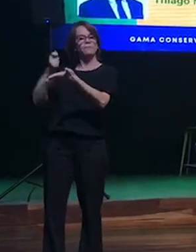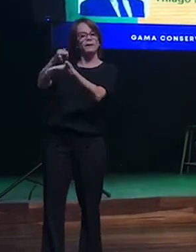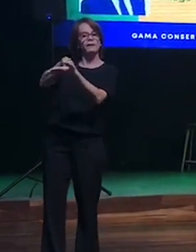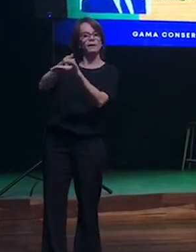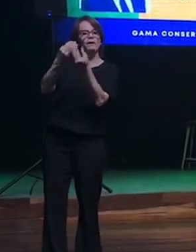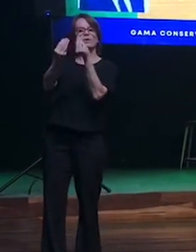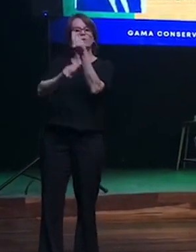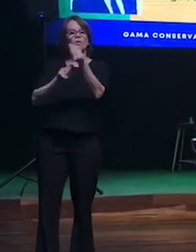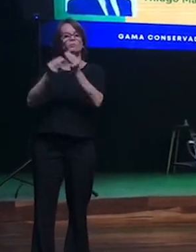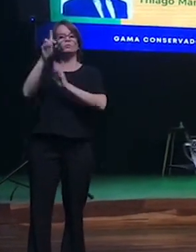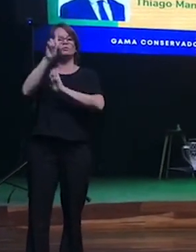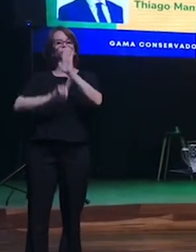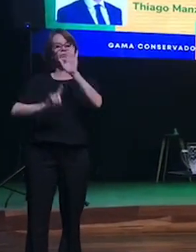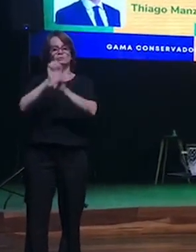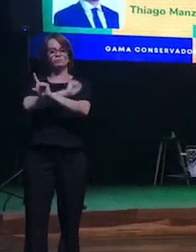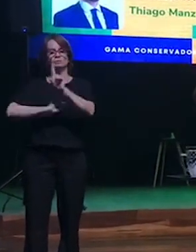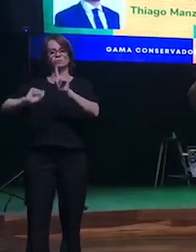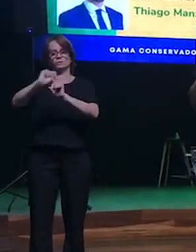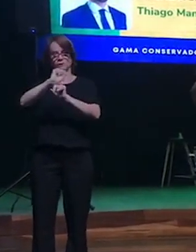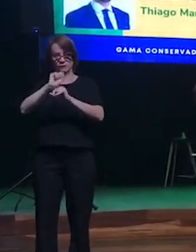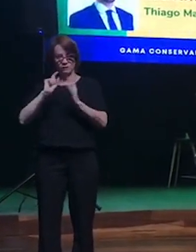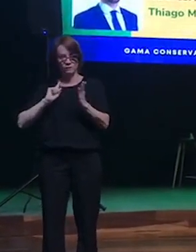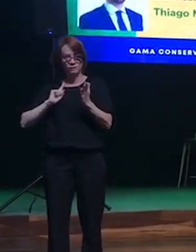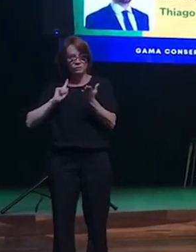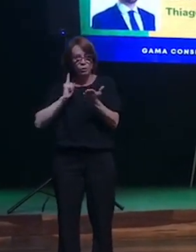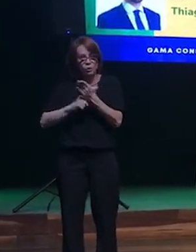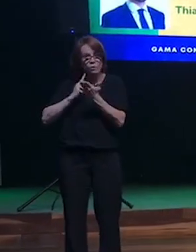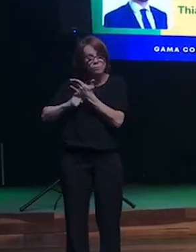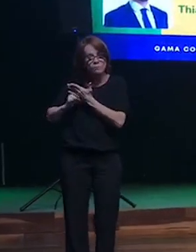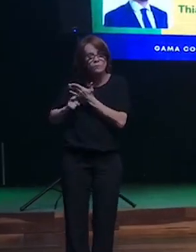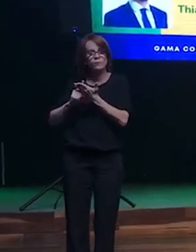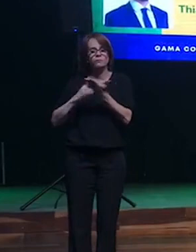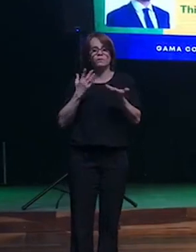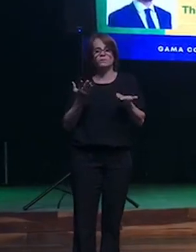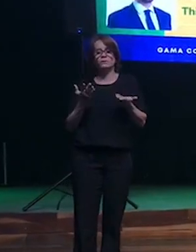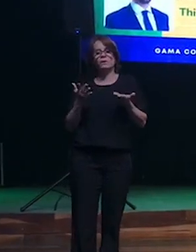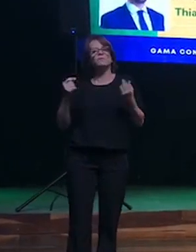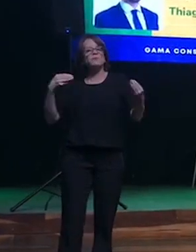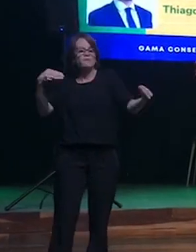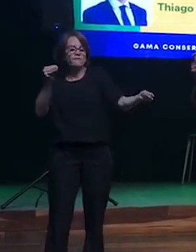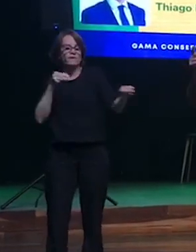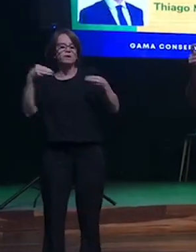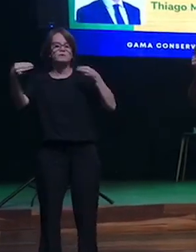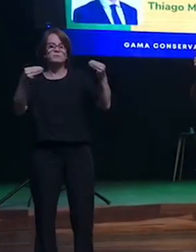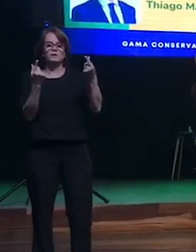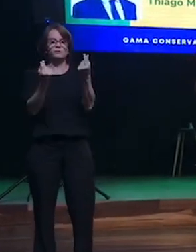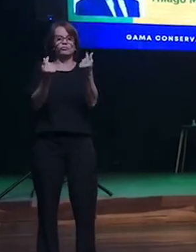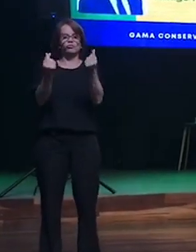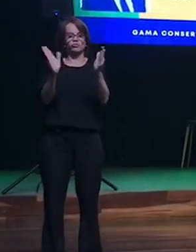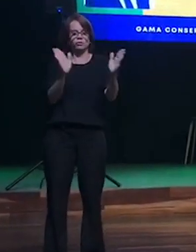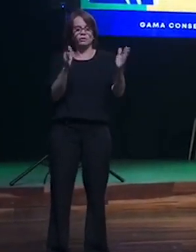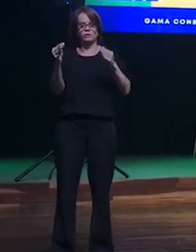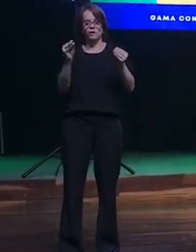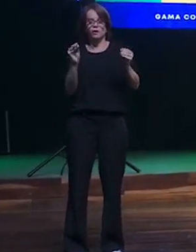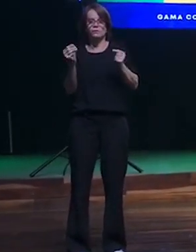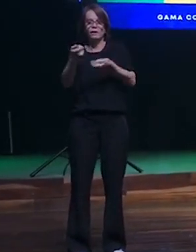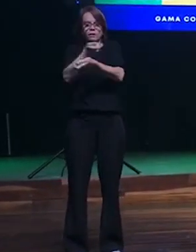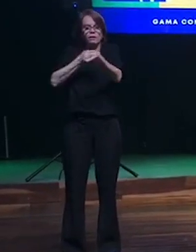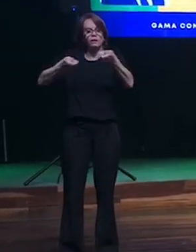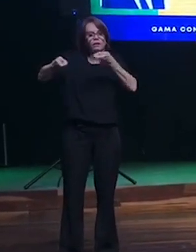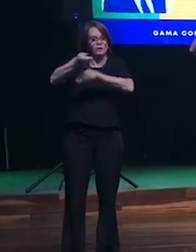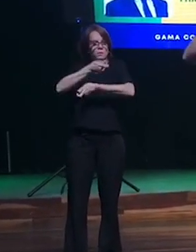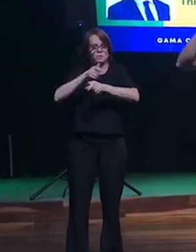pelos direitos sociais a que ele se comprometeu. Você precisa ter margem para flexibilizar. Simples desse